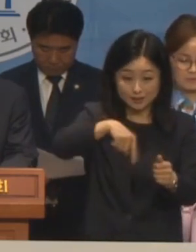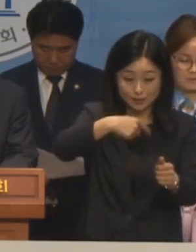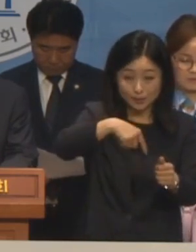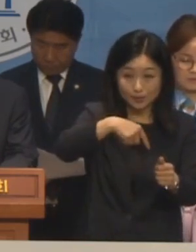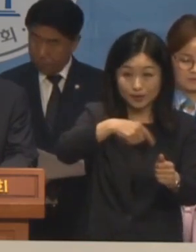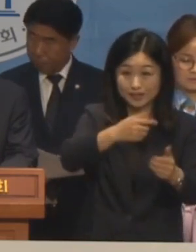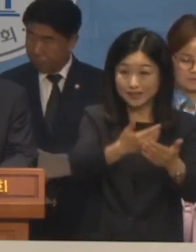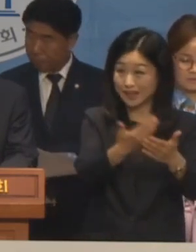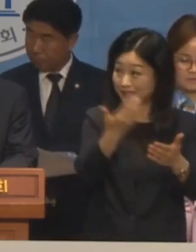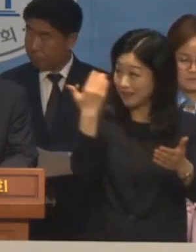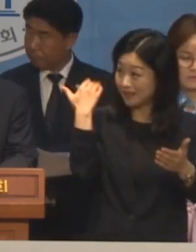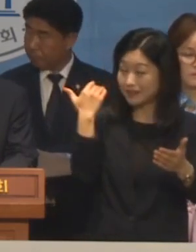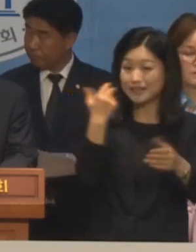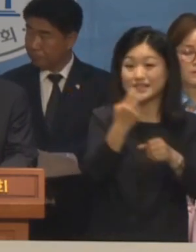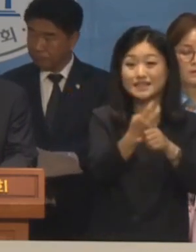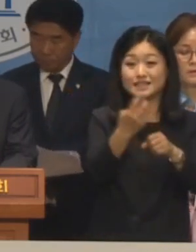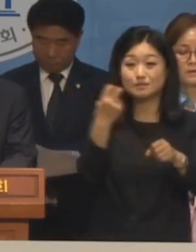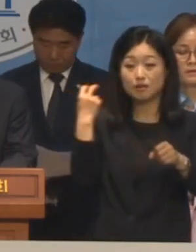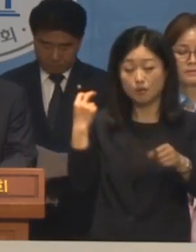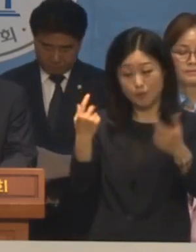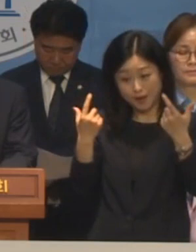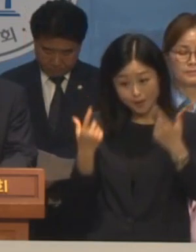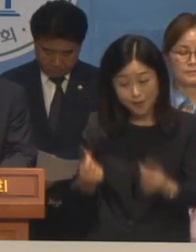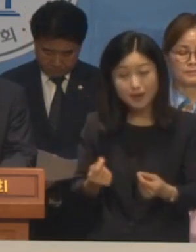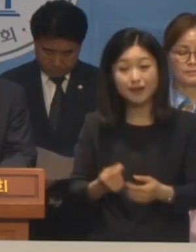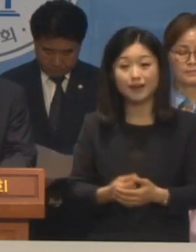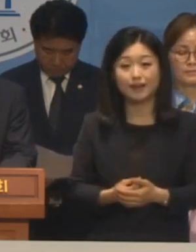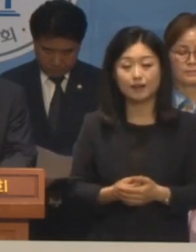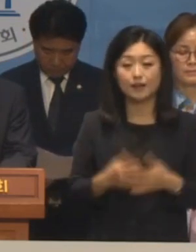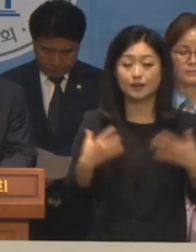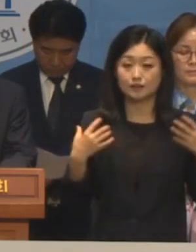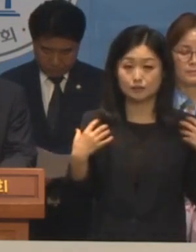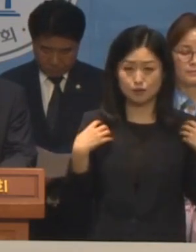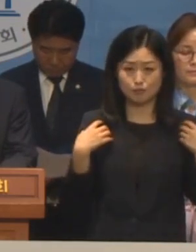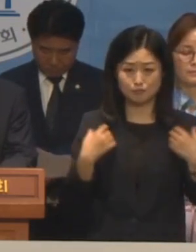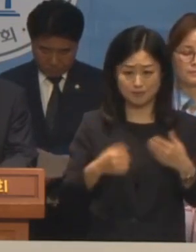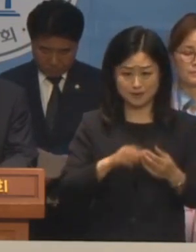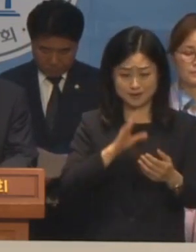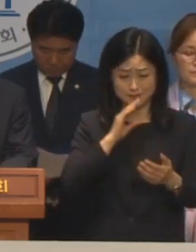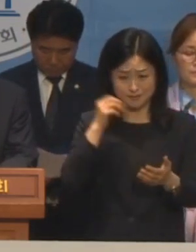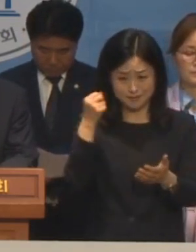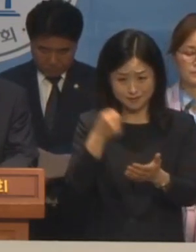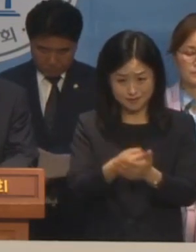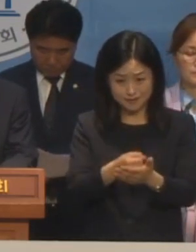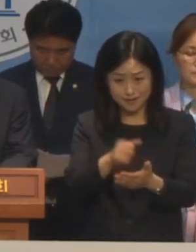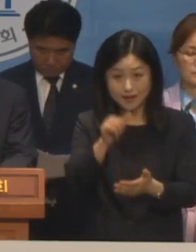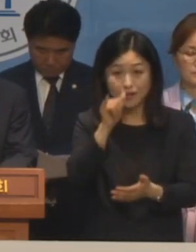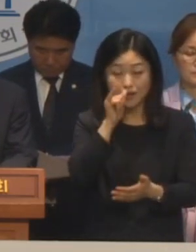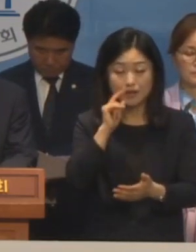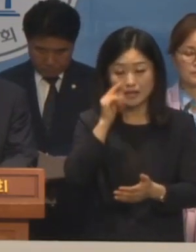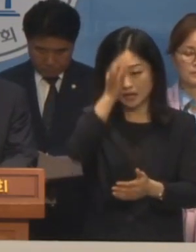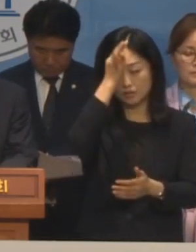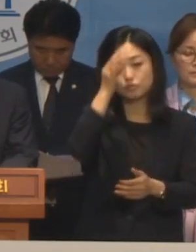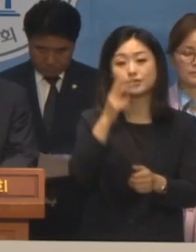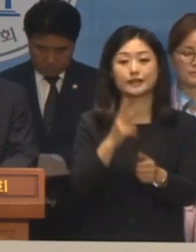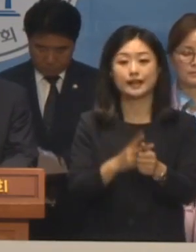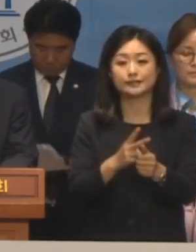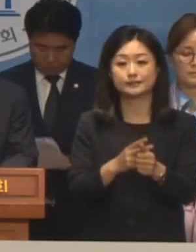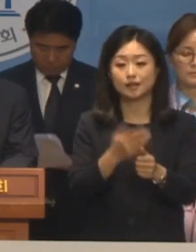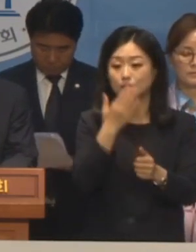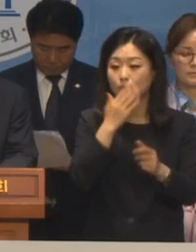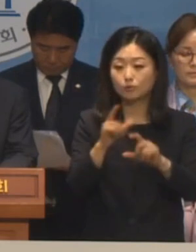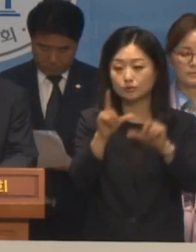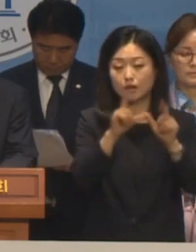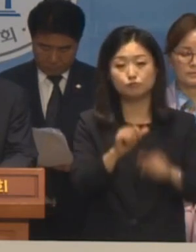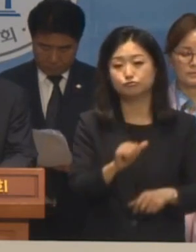전 수준에 불과한 것이다. 정부안이 이대로 국회에서 확정된다면 예술 강사들은 생계를